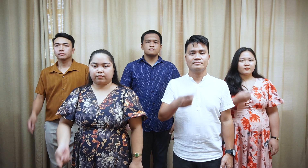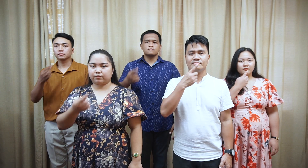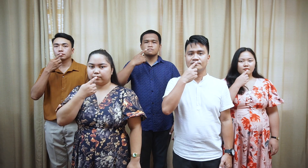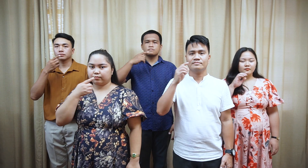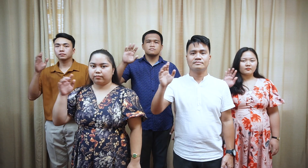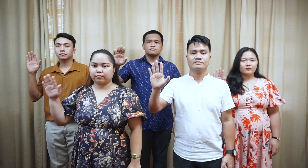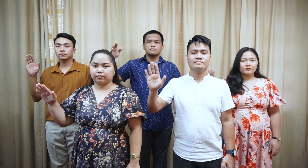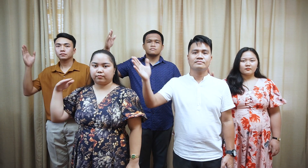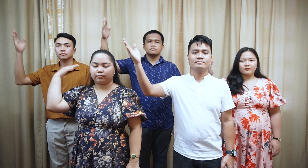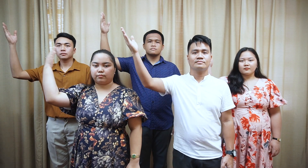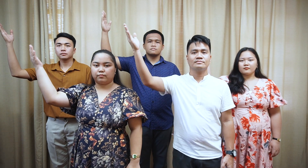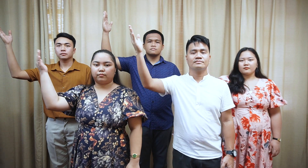Pangako po sa'yo,